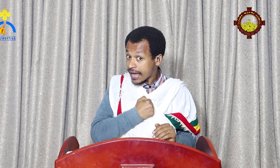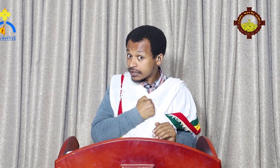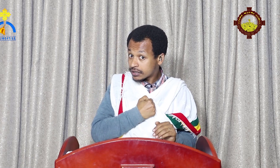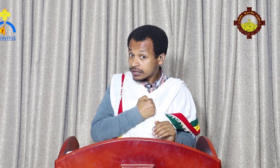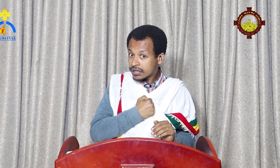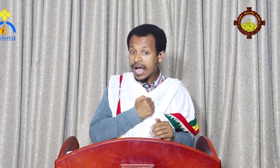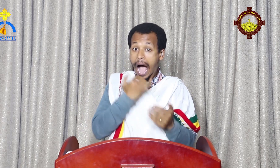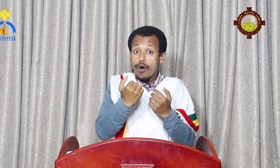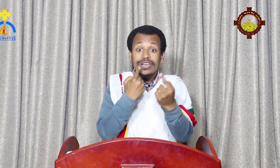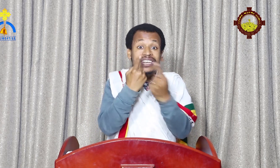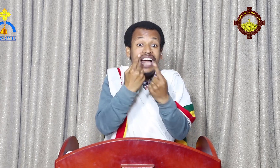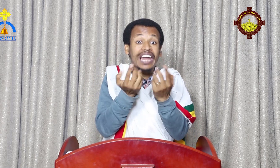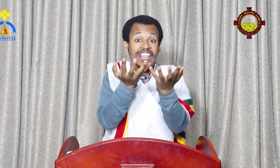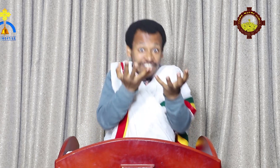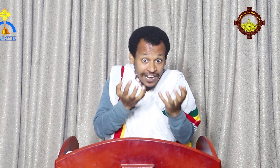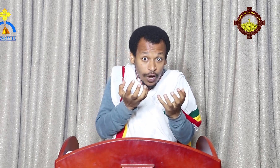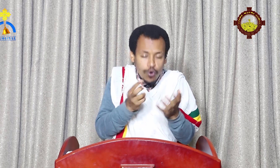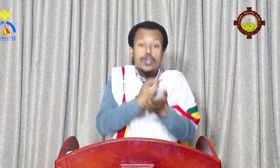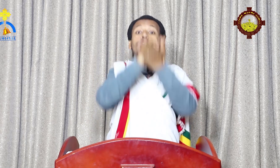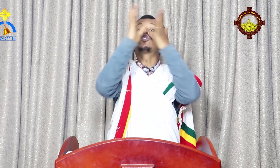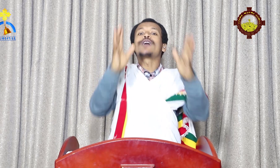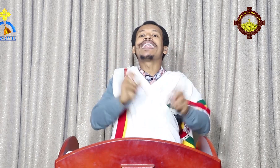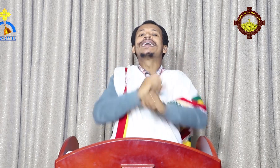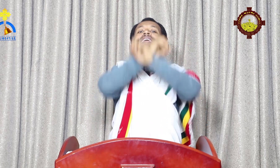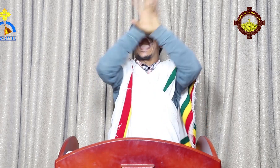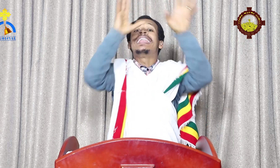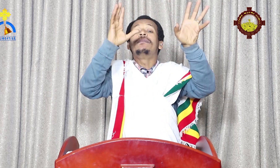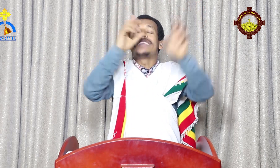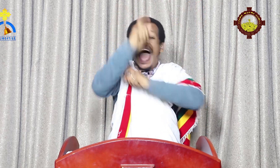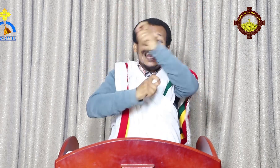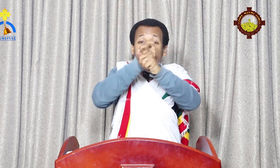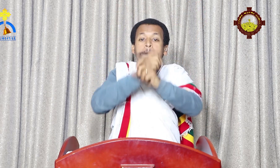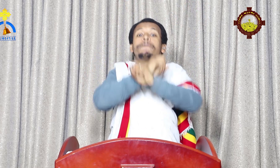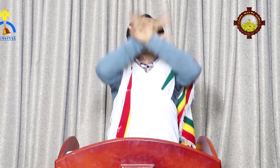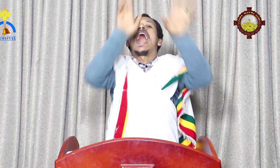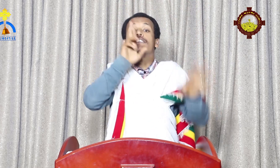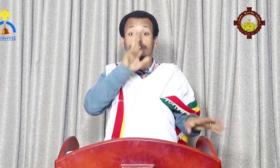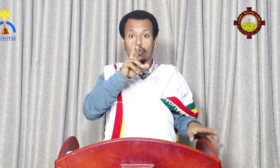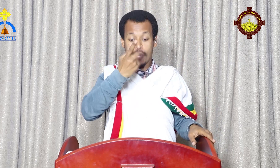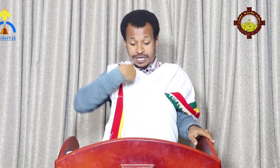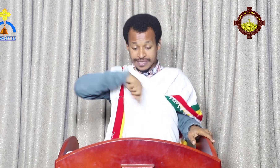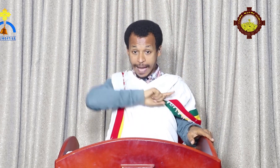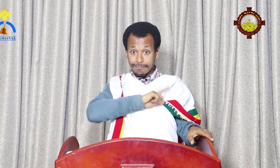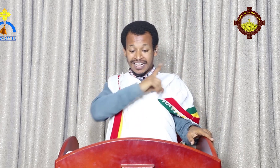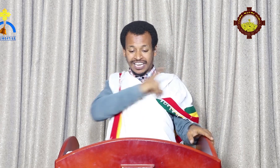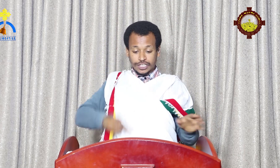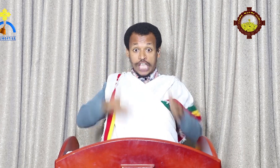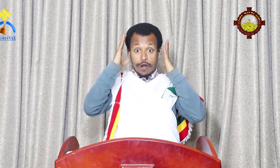እናምናለን። አሁን እንነጋገር የተፈለገው ቅዱሳን የዓለም ብርሃን ናቸው። እኛም